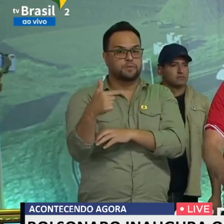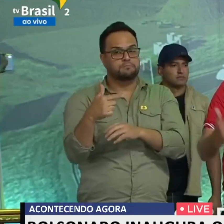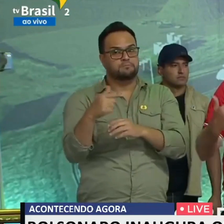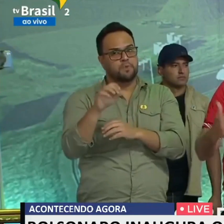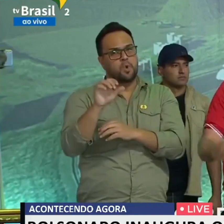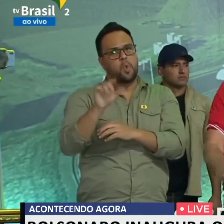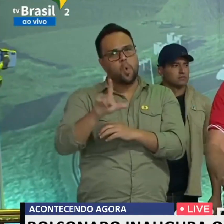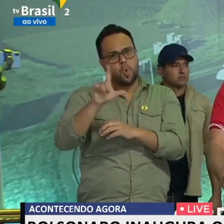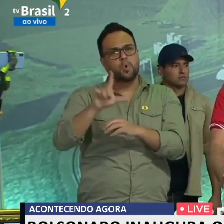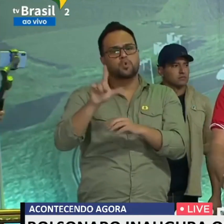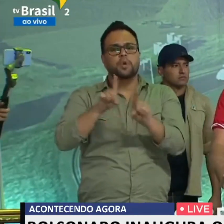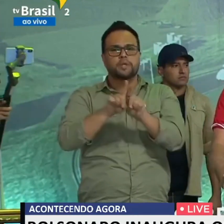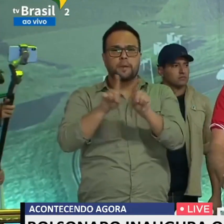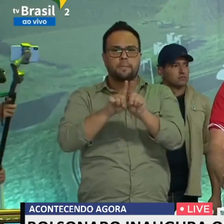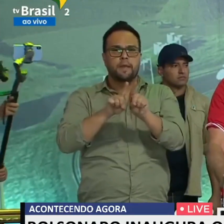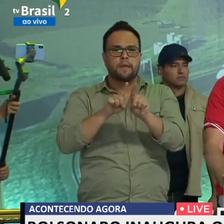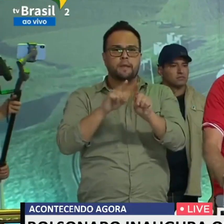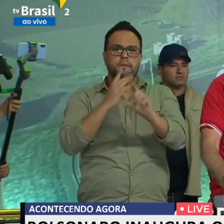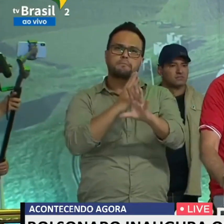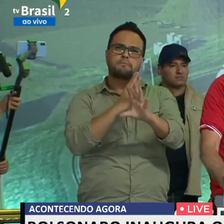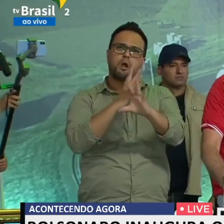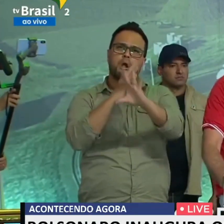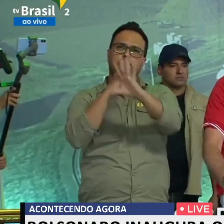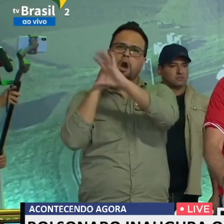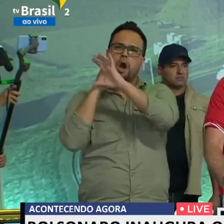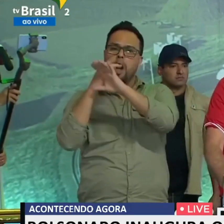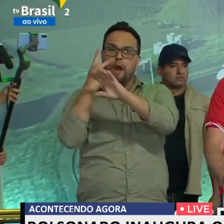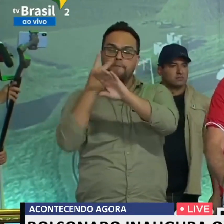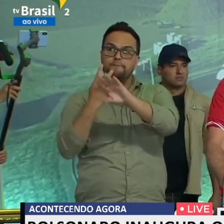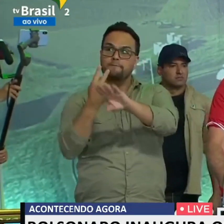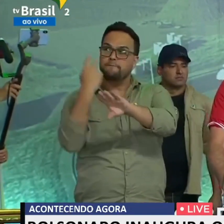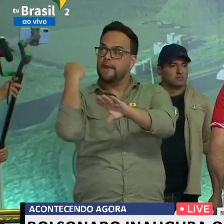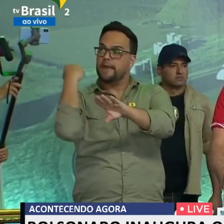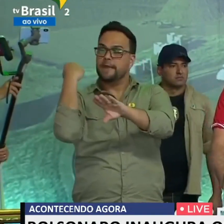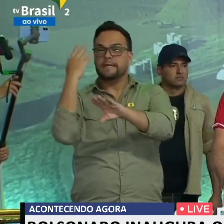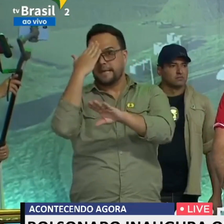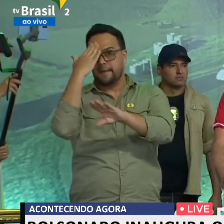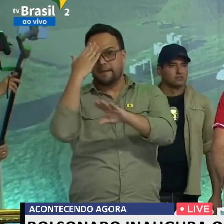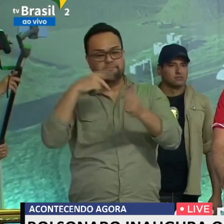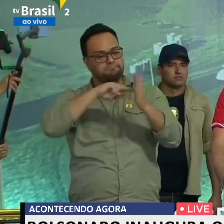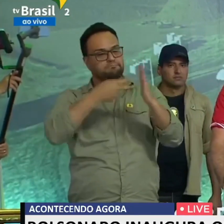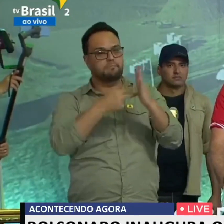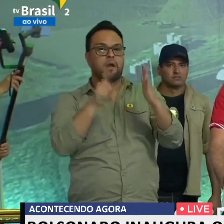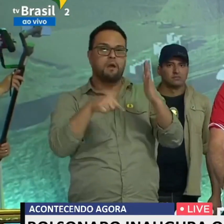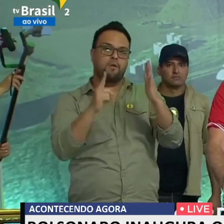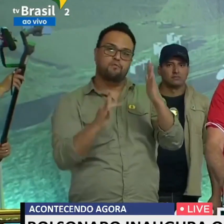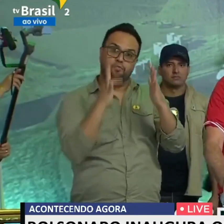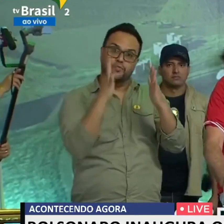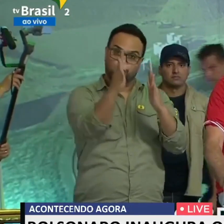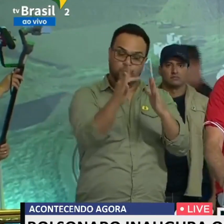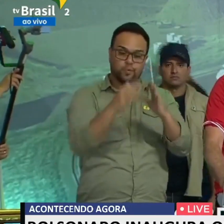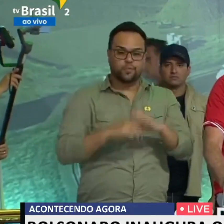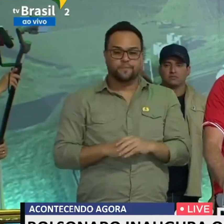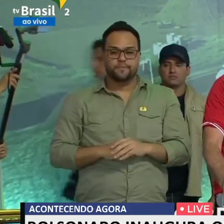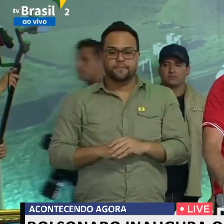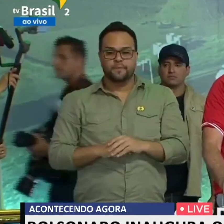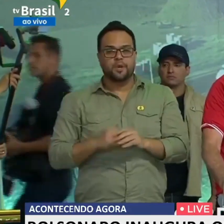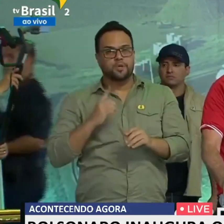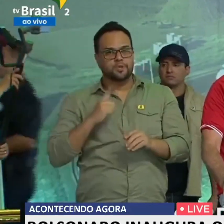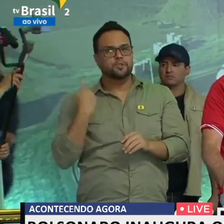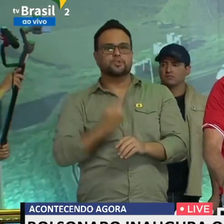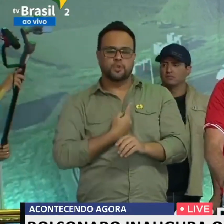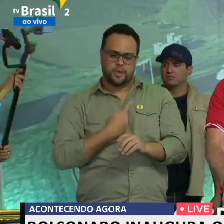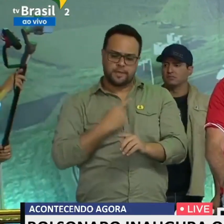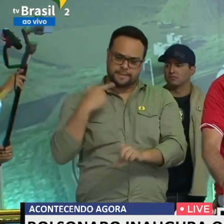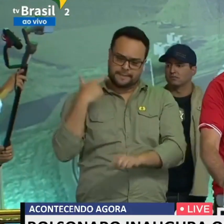logicamente, e olhasse para trás, que naquele momento era o futuro. O que fizemos, o